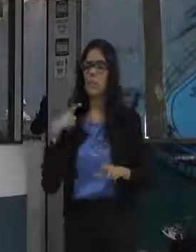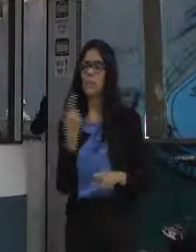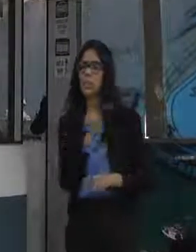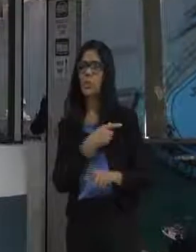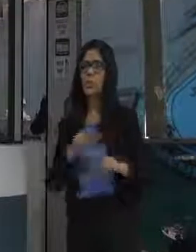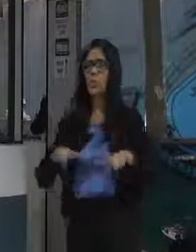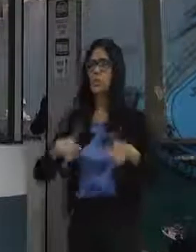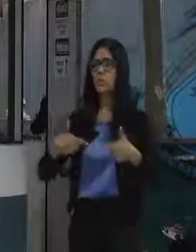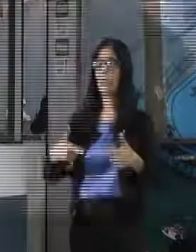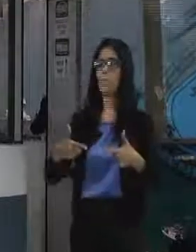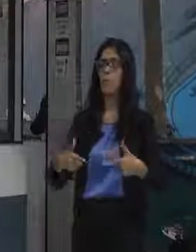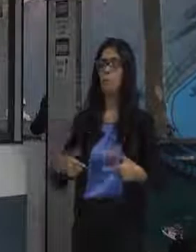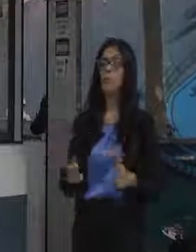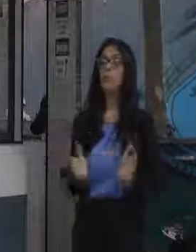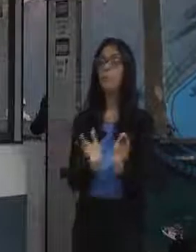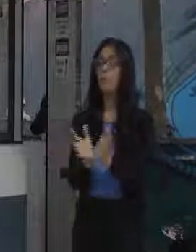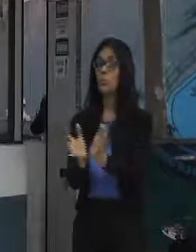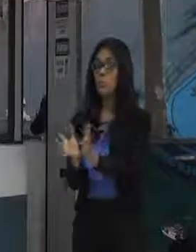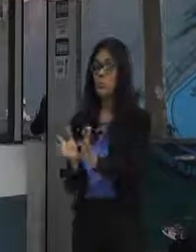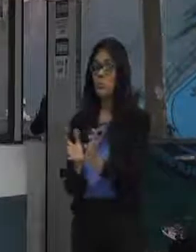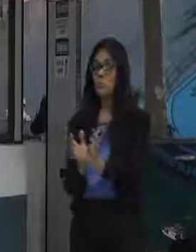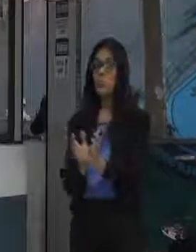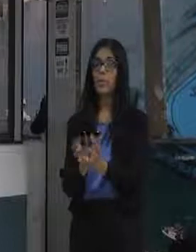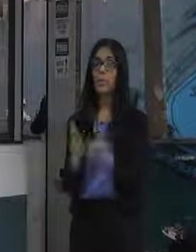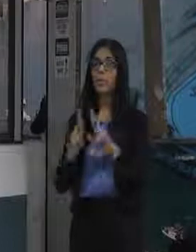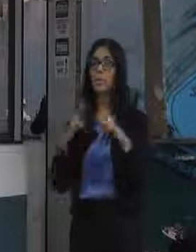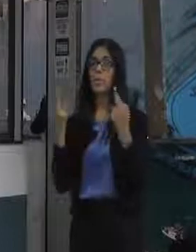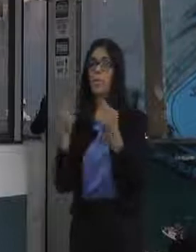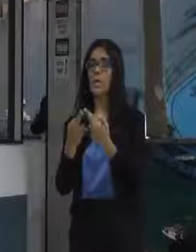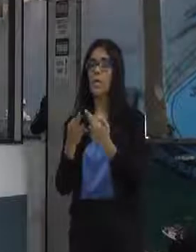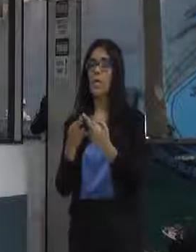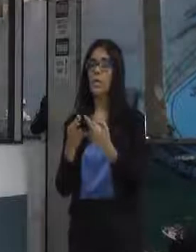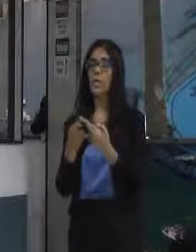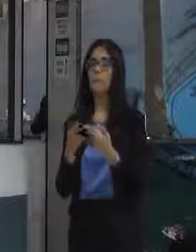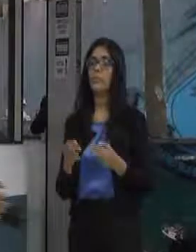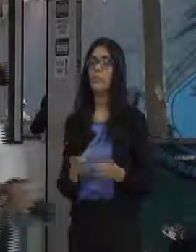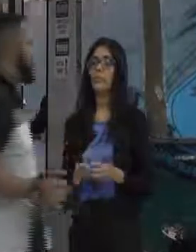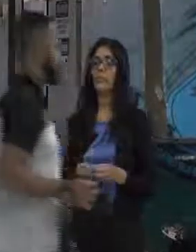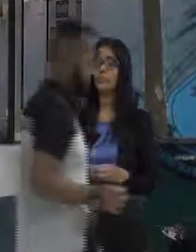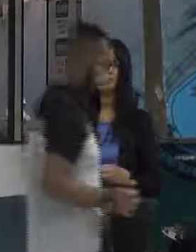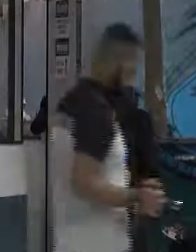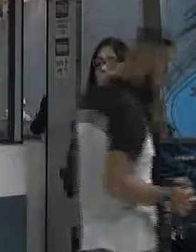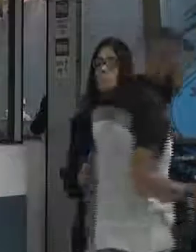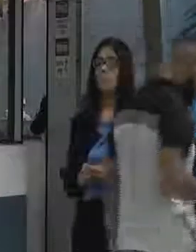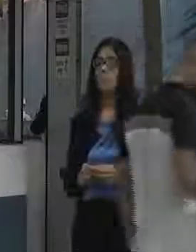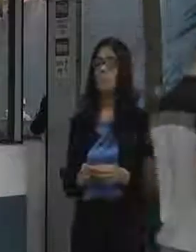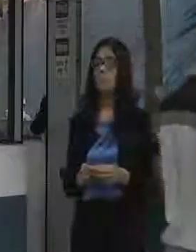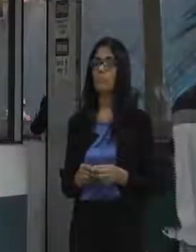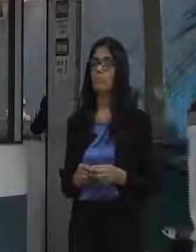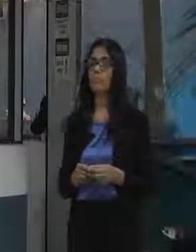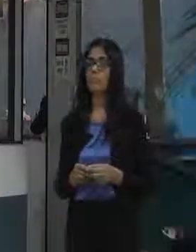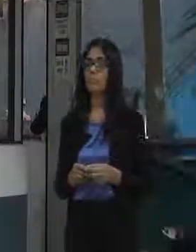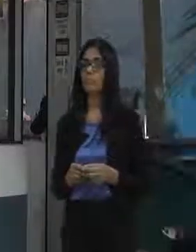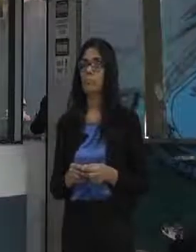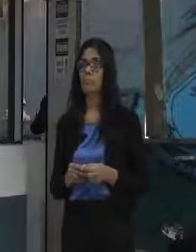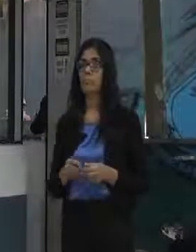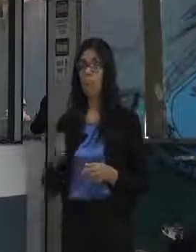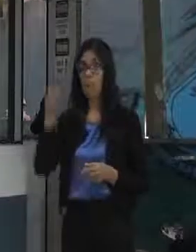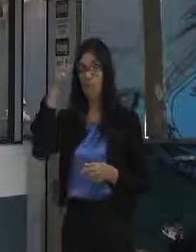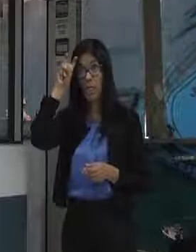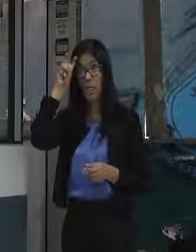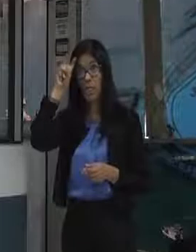nosso gabinete tem uma reunião com o doutor Zé Lavigne nesta quinta-feira, 12 de setembro,